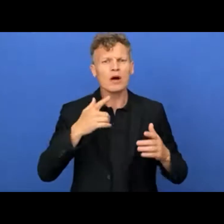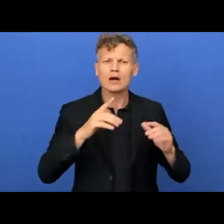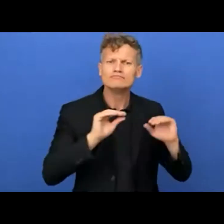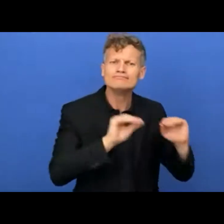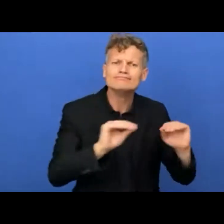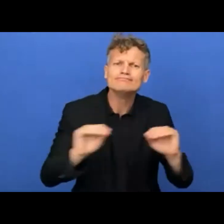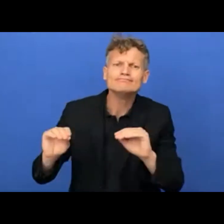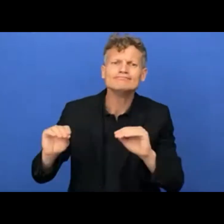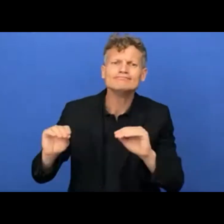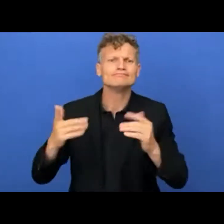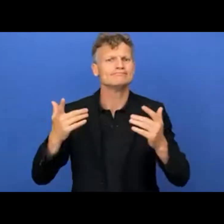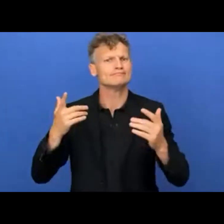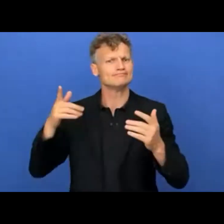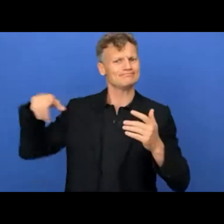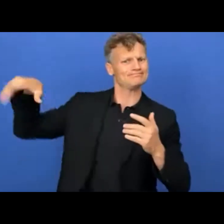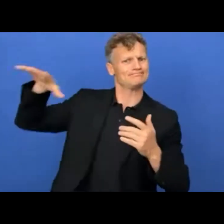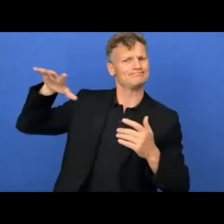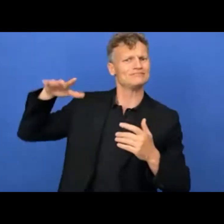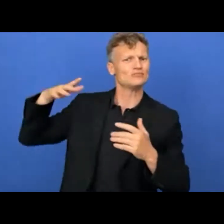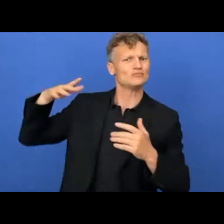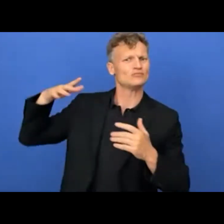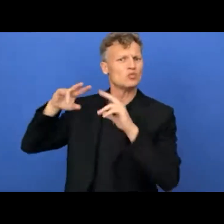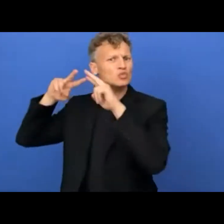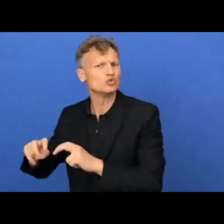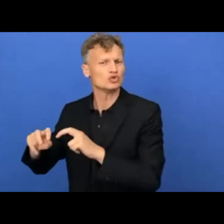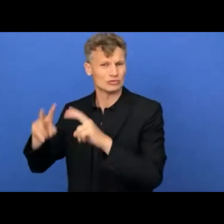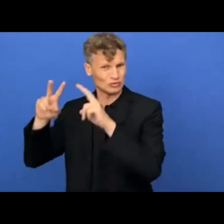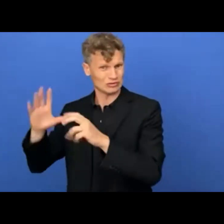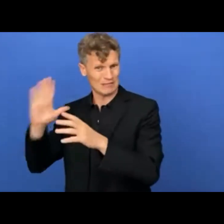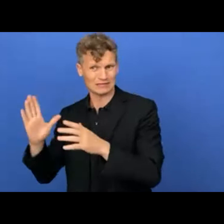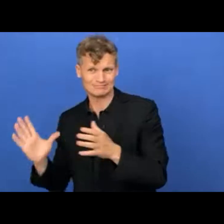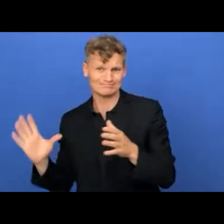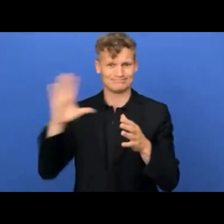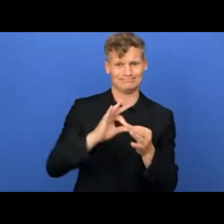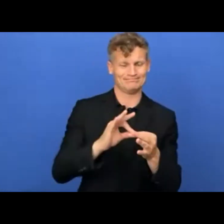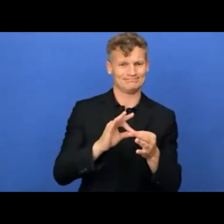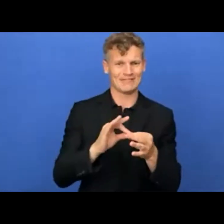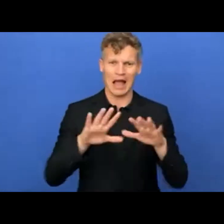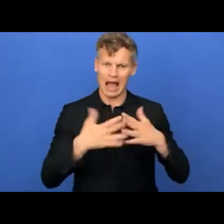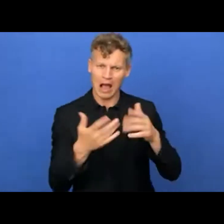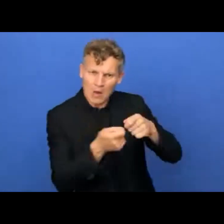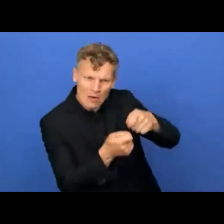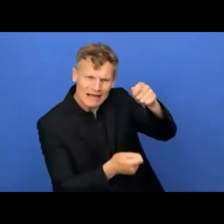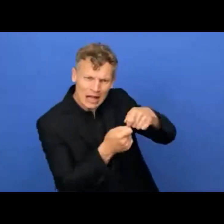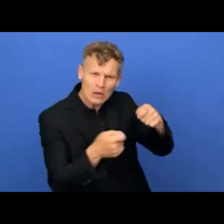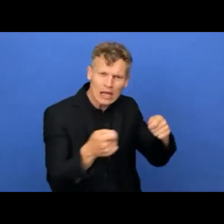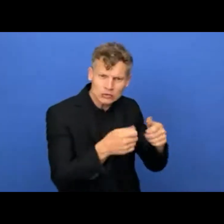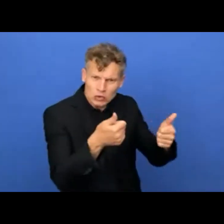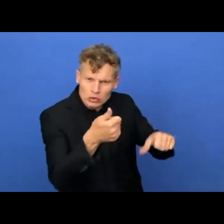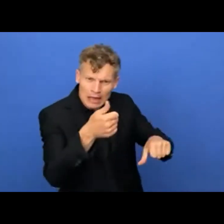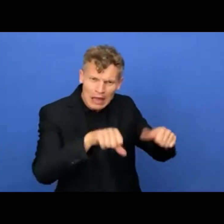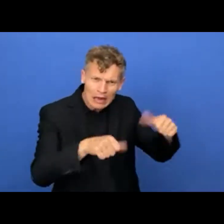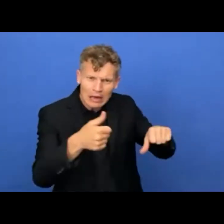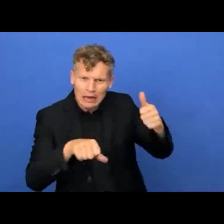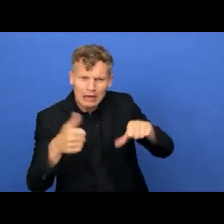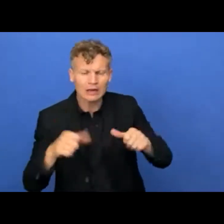La recherche doit jouer un rôle clé en soutenant et en évaluant les